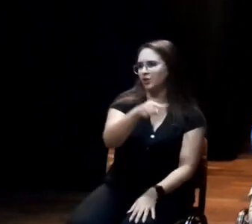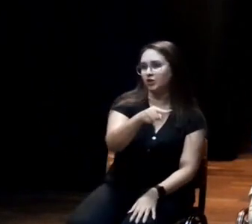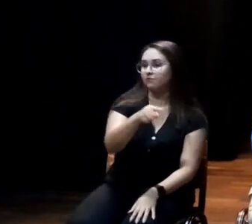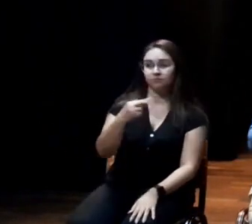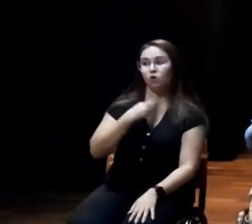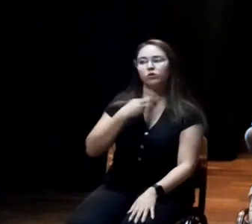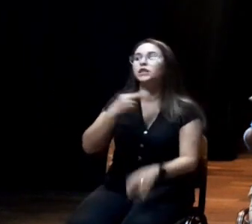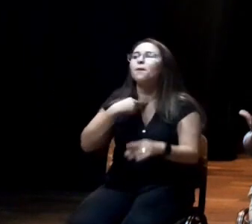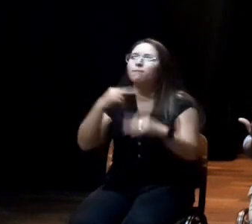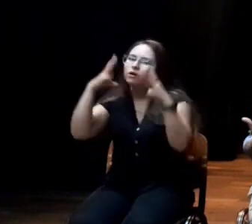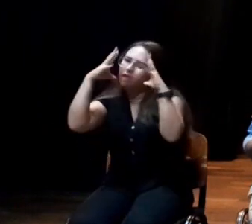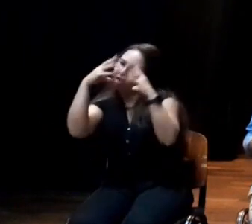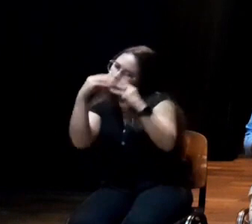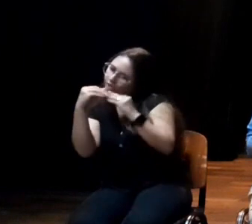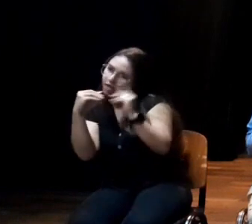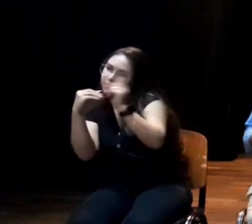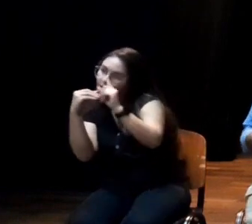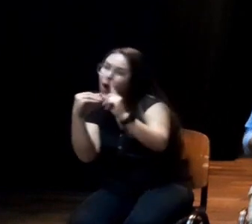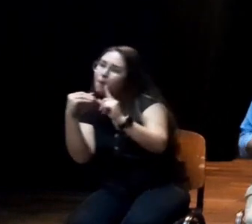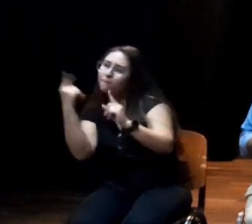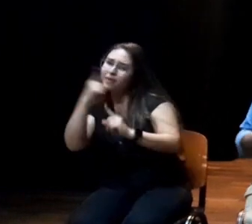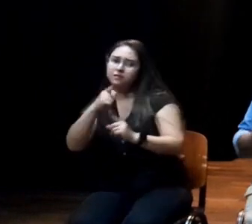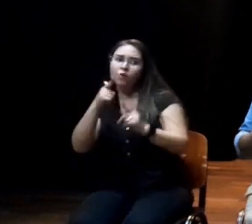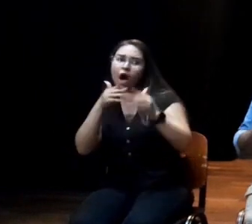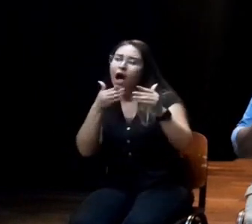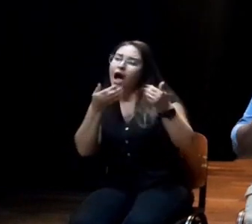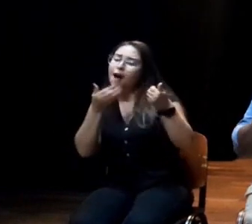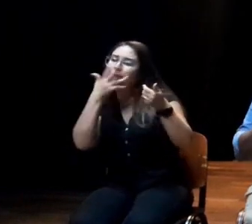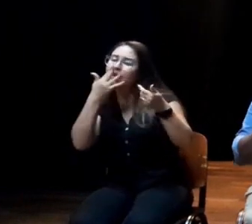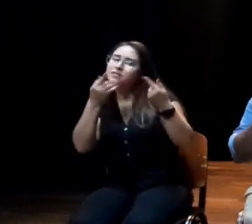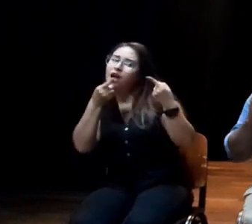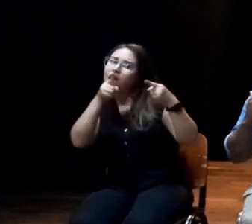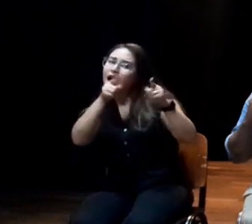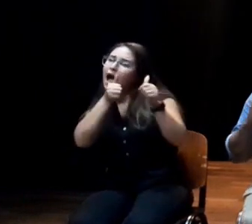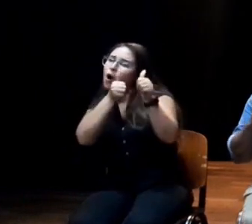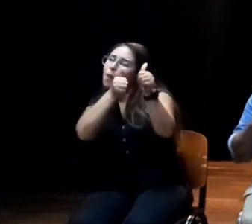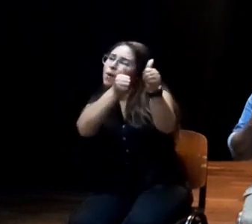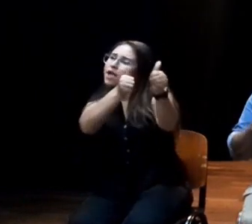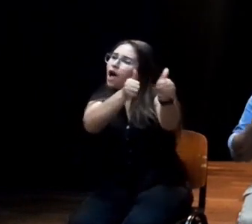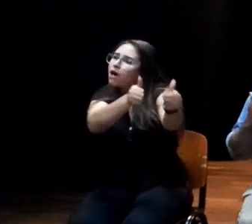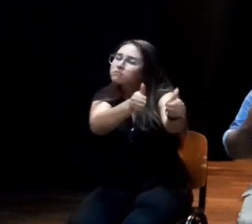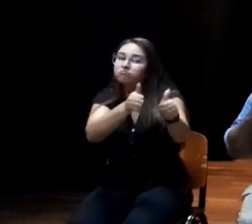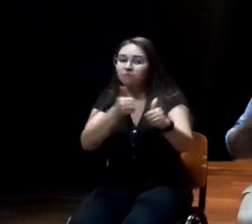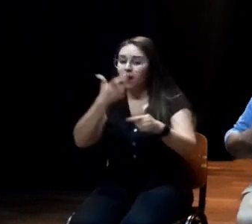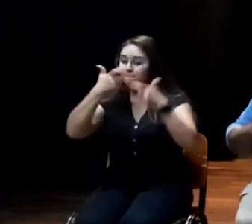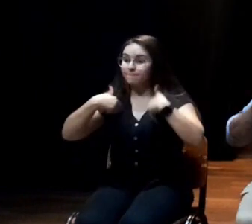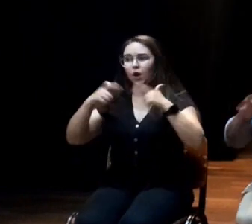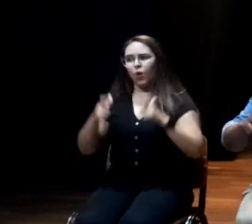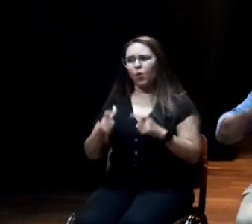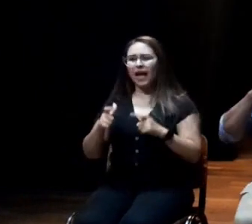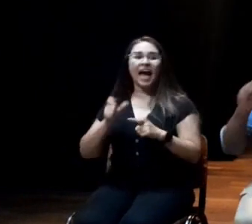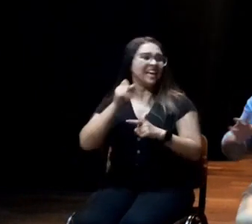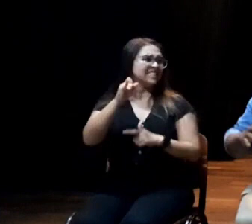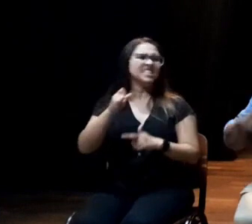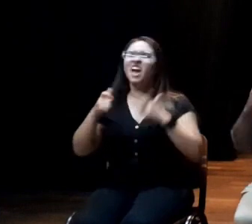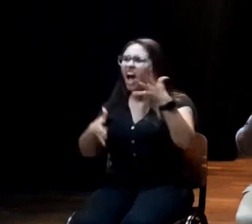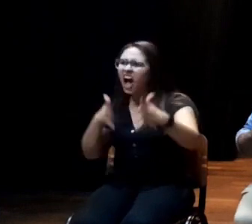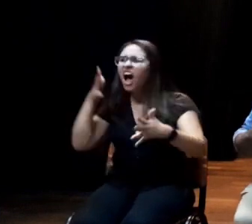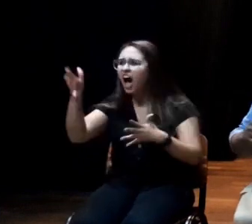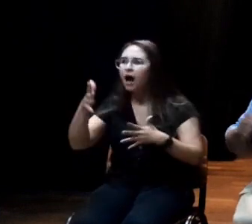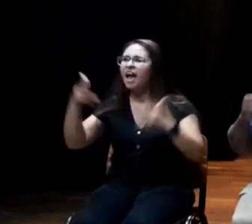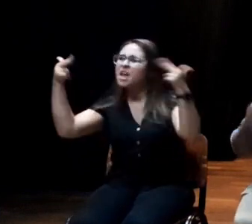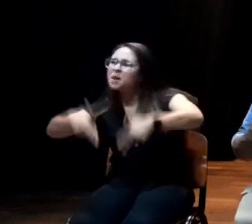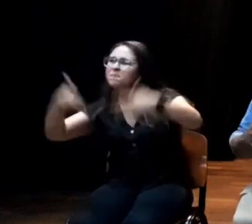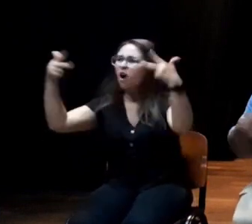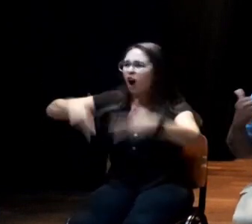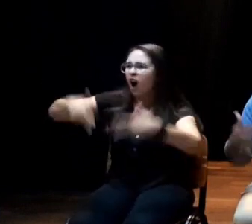que ficar apagado. Eu tenho que fazer a minha tradução e tentar acompanhar aquele lugar, sabe? Onde eu tô. Se ele tá aqui. Se é um hip